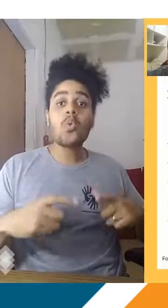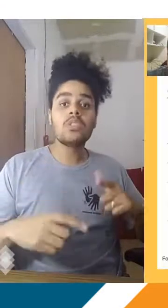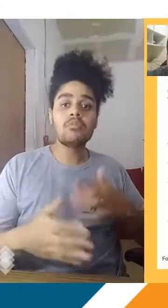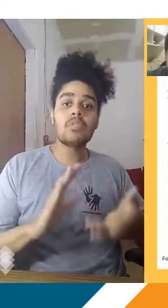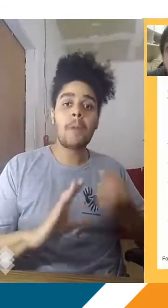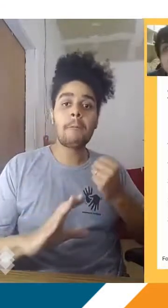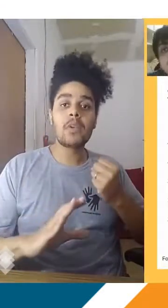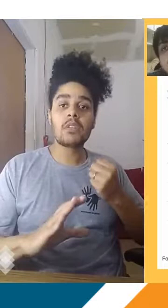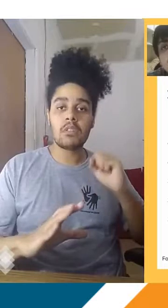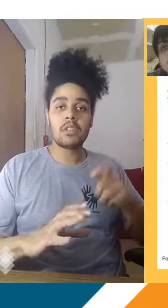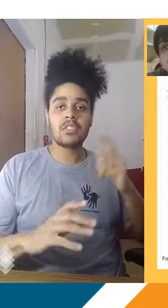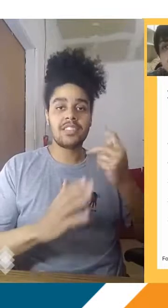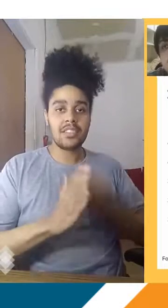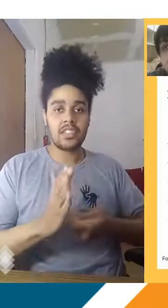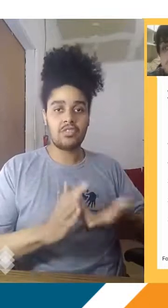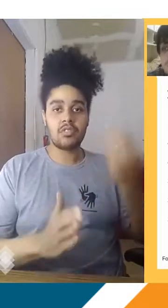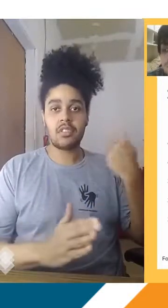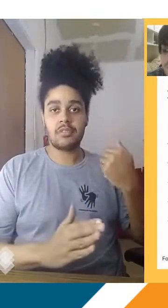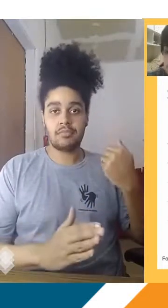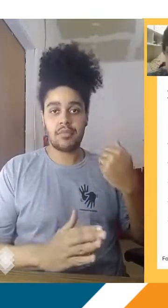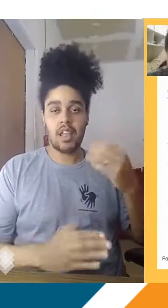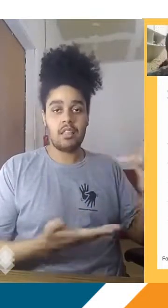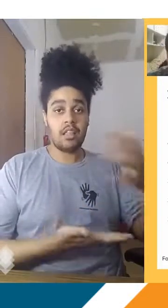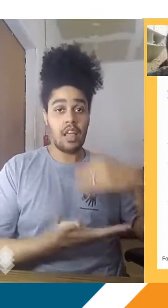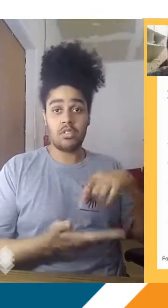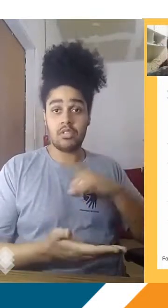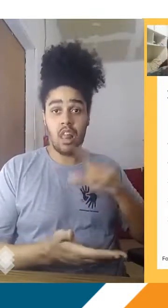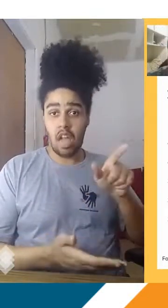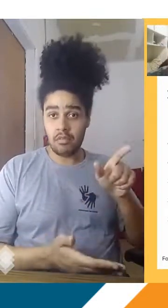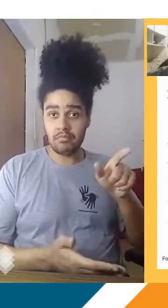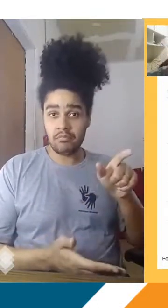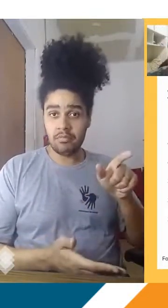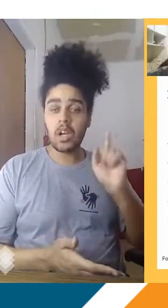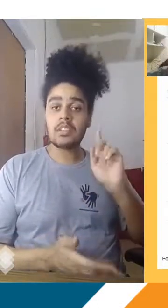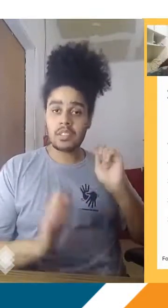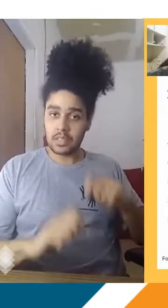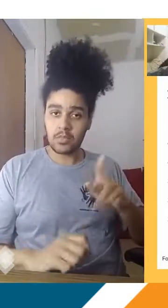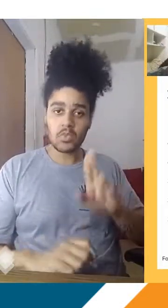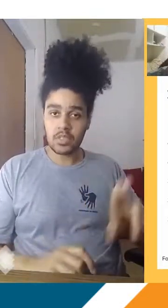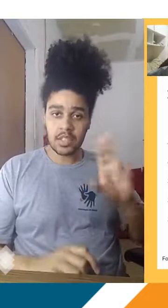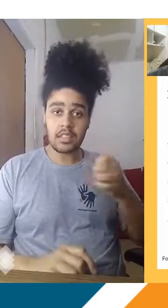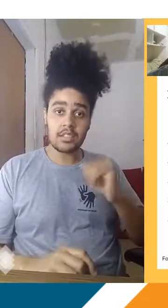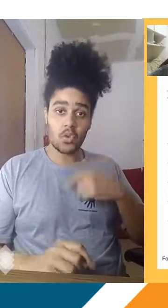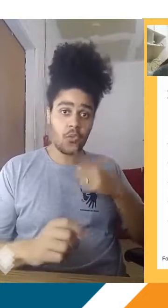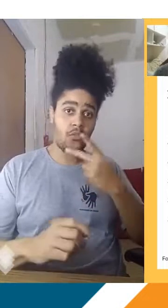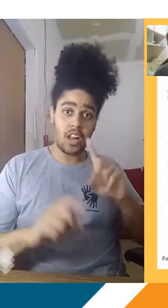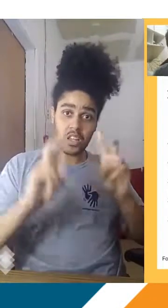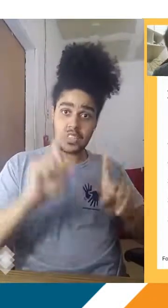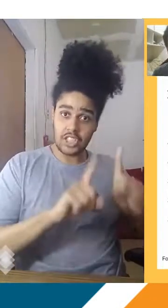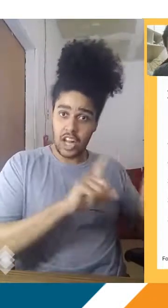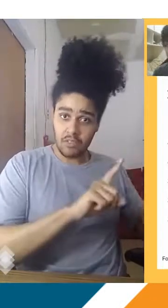tirado? Dos textos motivadores, evidentemente. Os dados da OCDE estão lá. E você pode usá-los, sobretudo quando a gente está falando